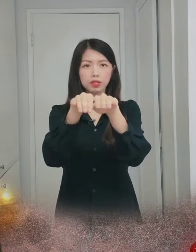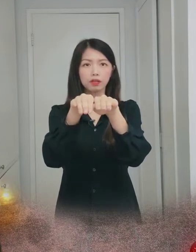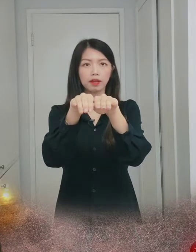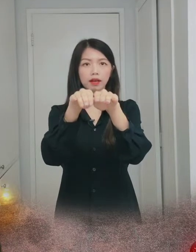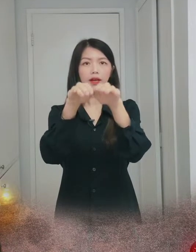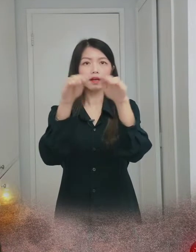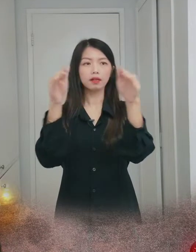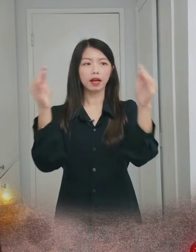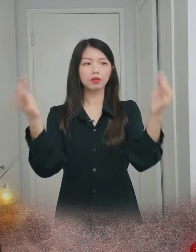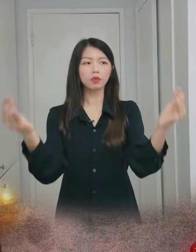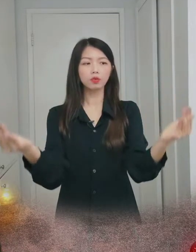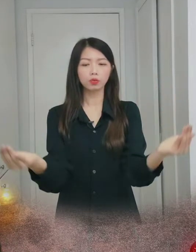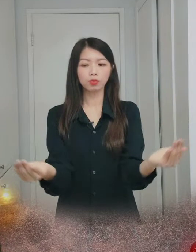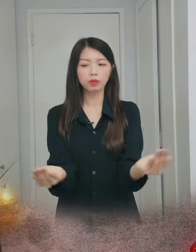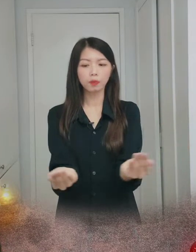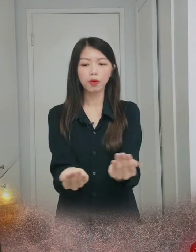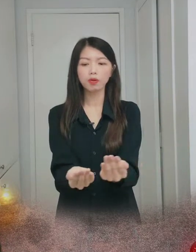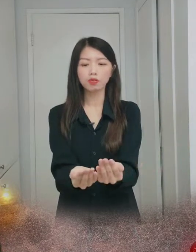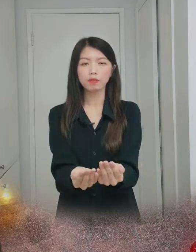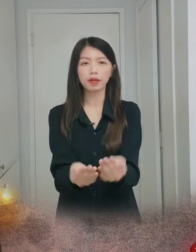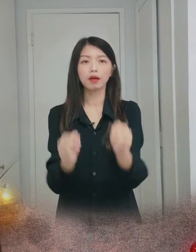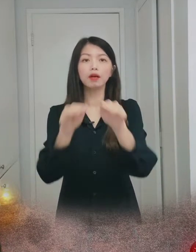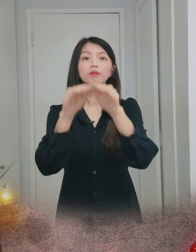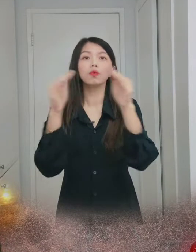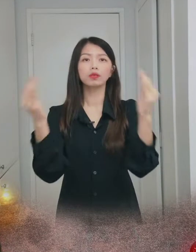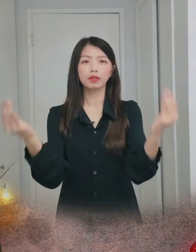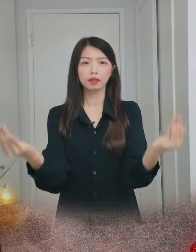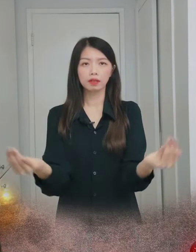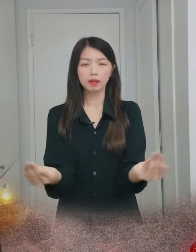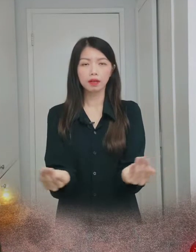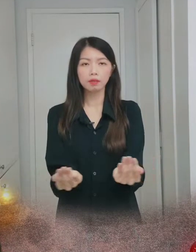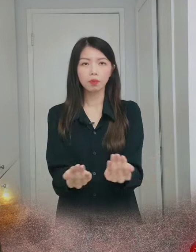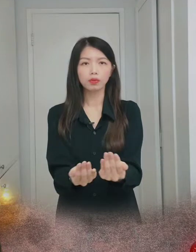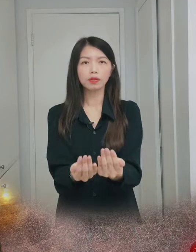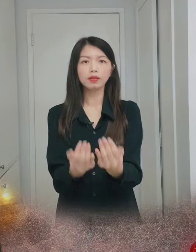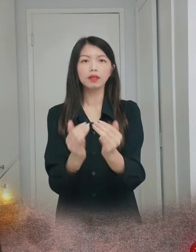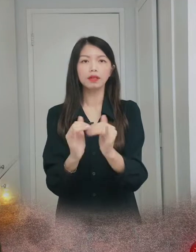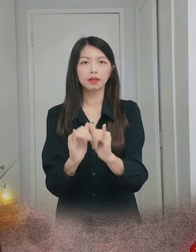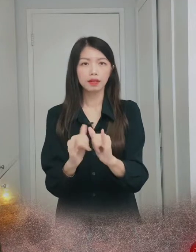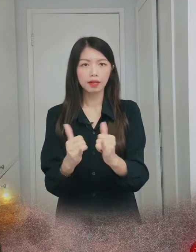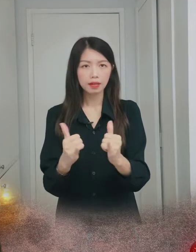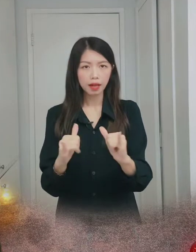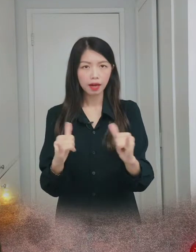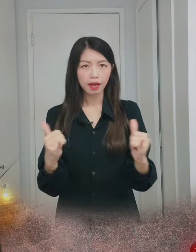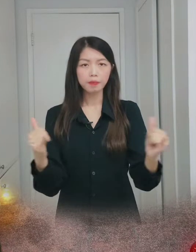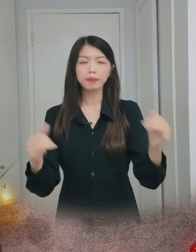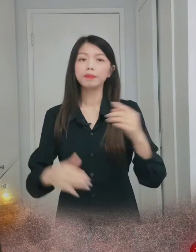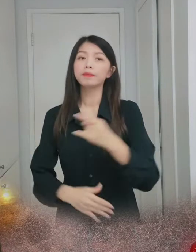상태에서 붙이셨다가 양쪽으로 둥글게 표현해 주시면 돼요. 모든